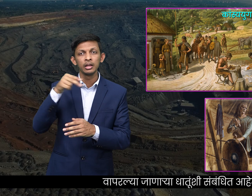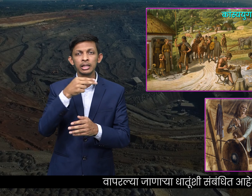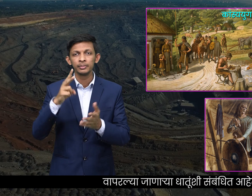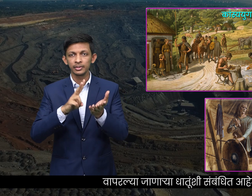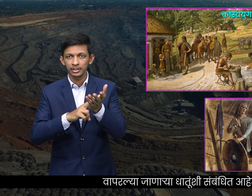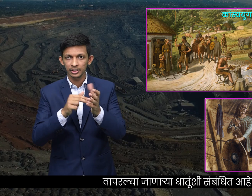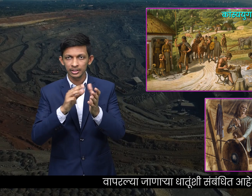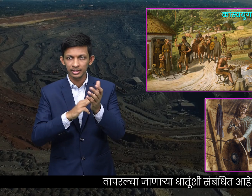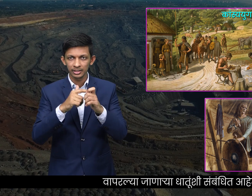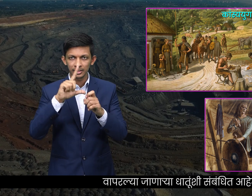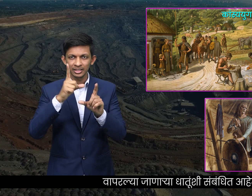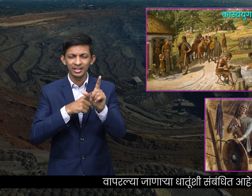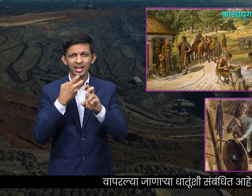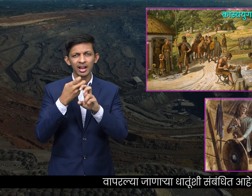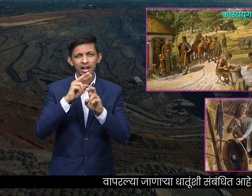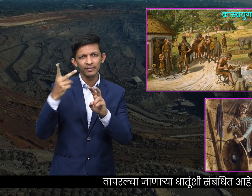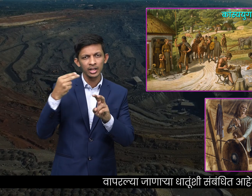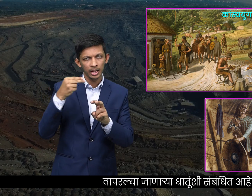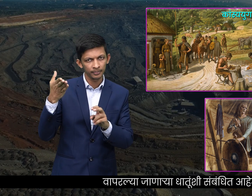धातूशी संबंधित आहेत.